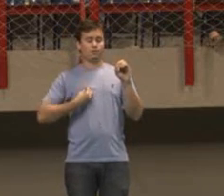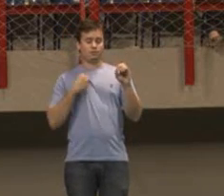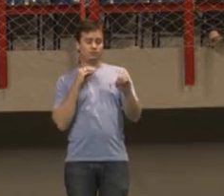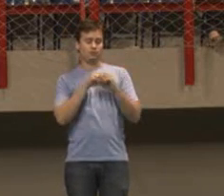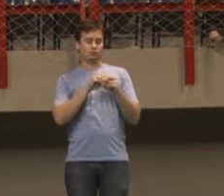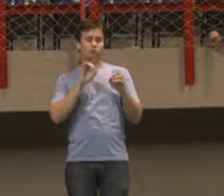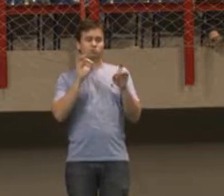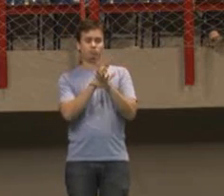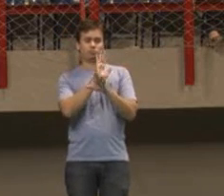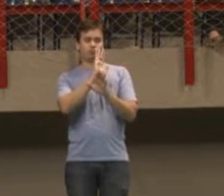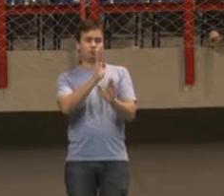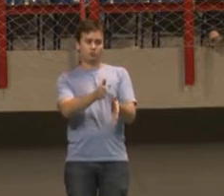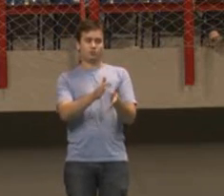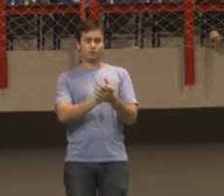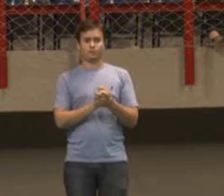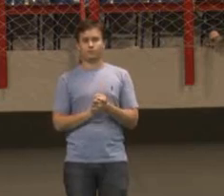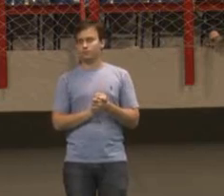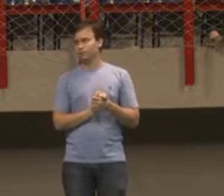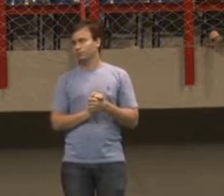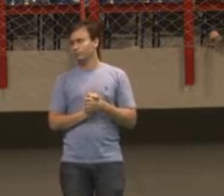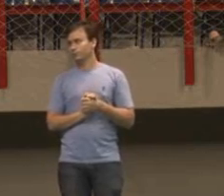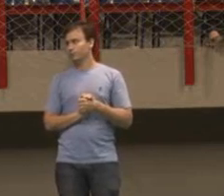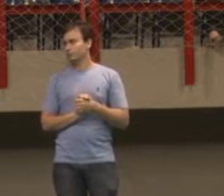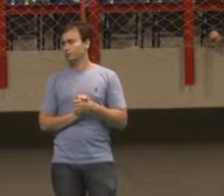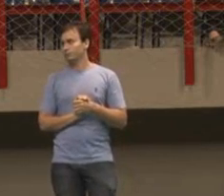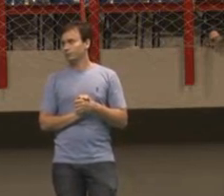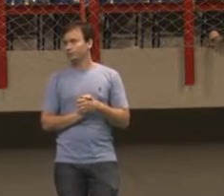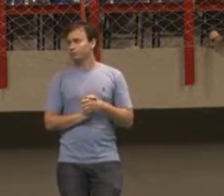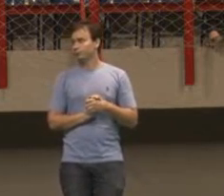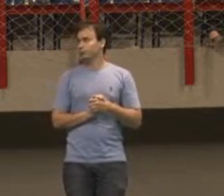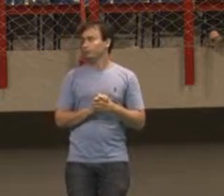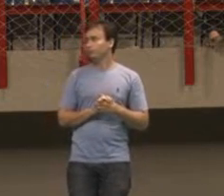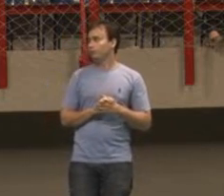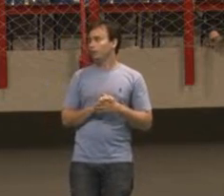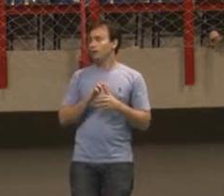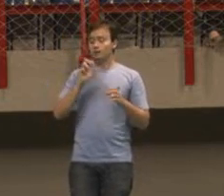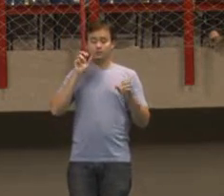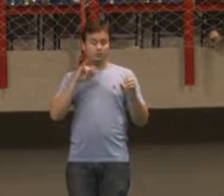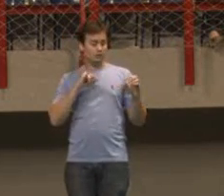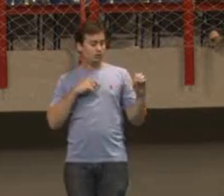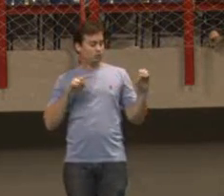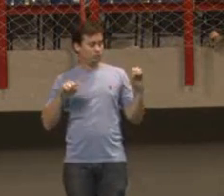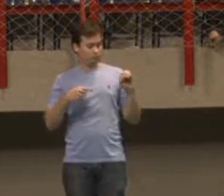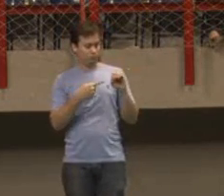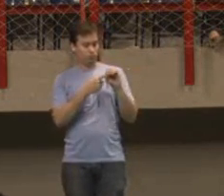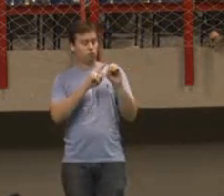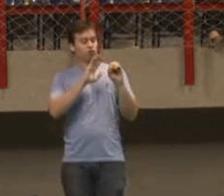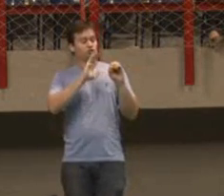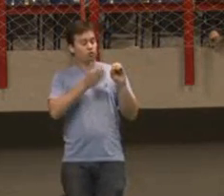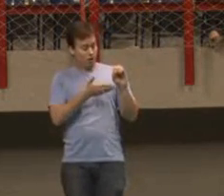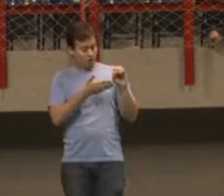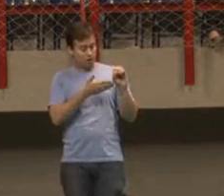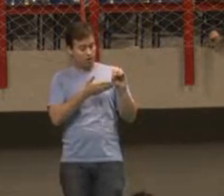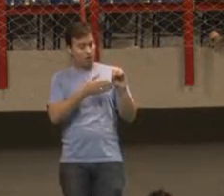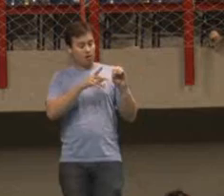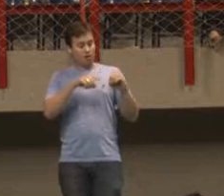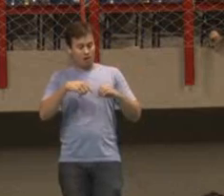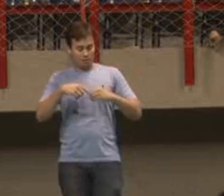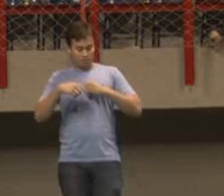célula ovozigoto já se constitui o que, pessoal? Vida. E se eu estou oferecendo um